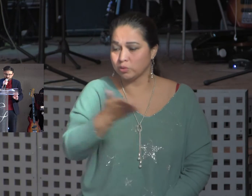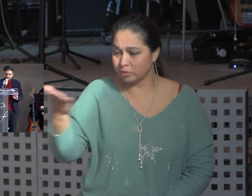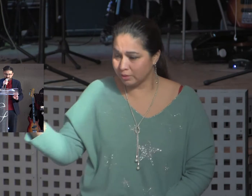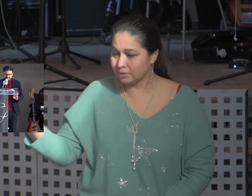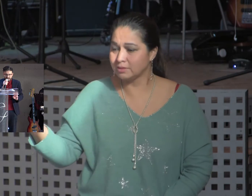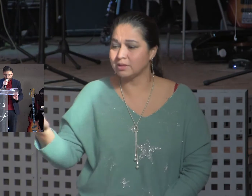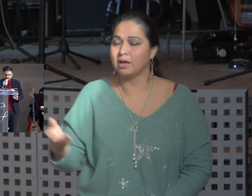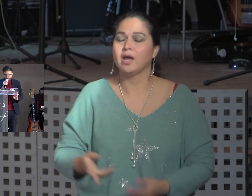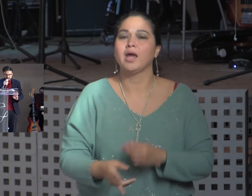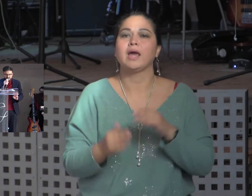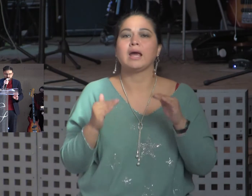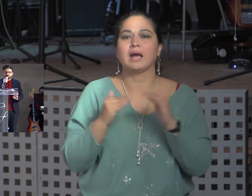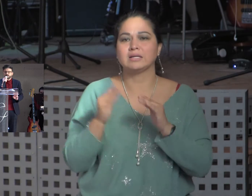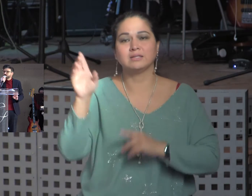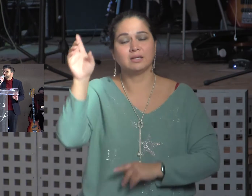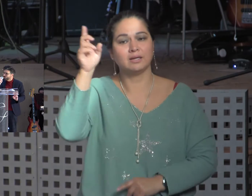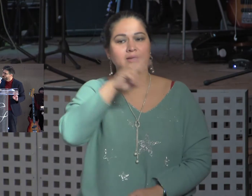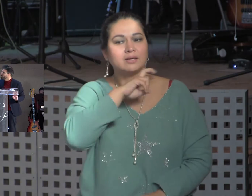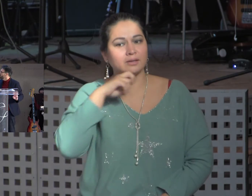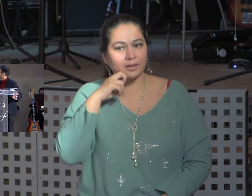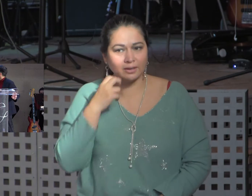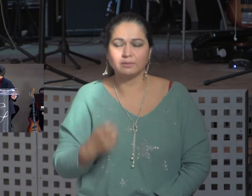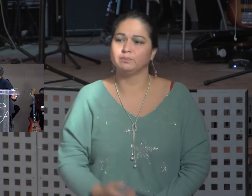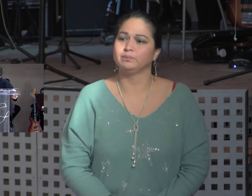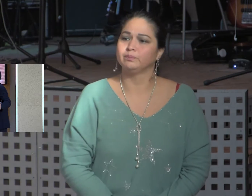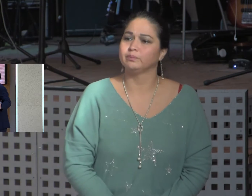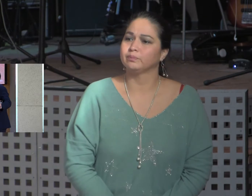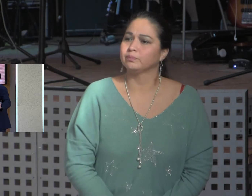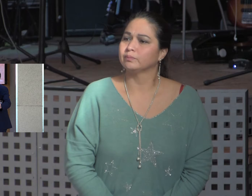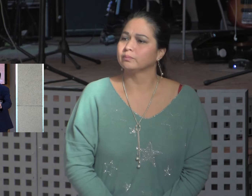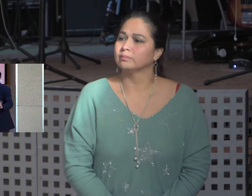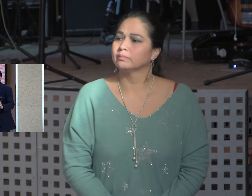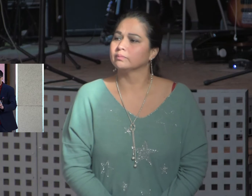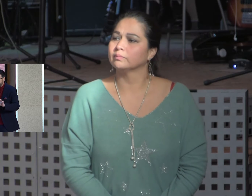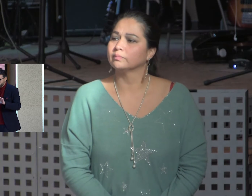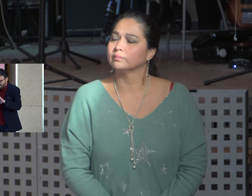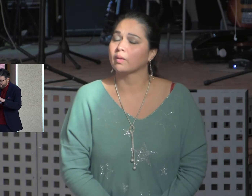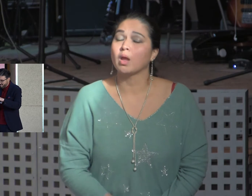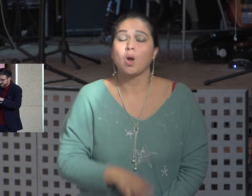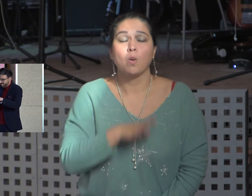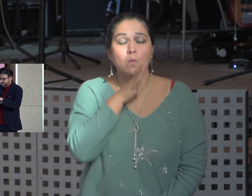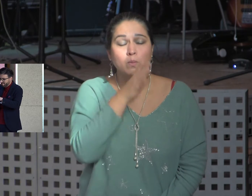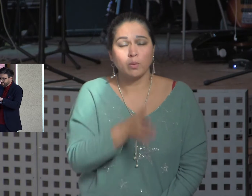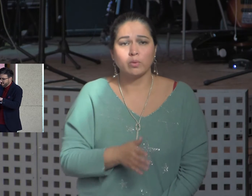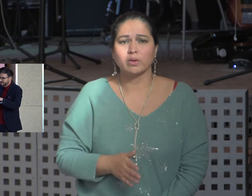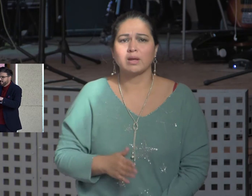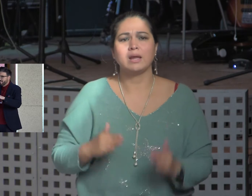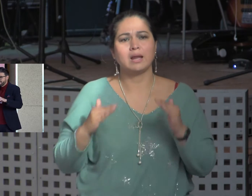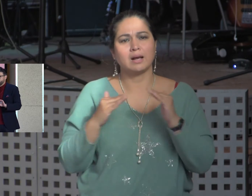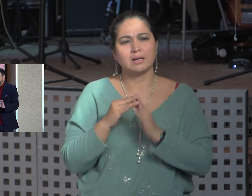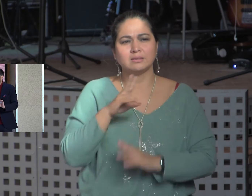nuestros huesos se secaron y pereció nuestra esperanza.